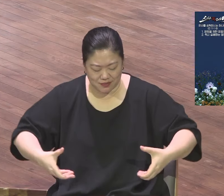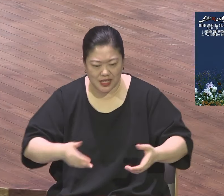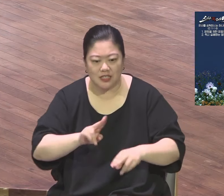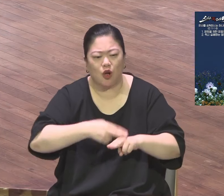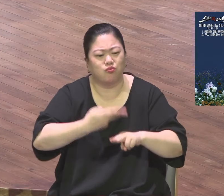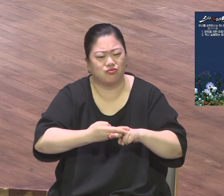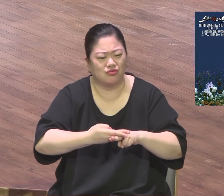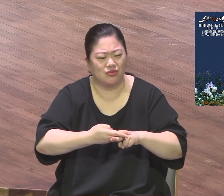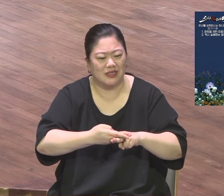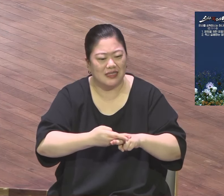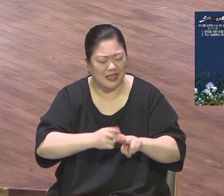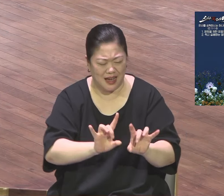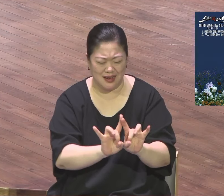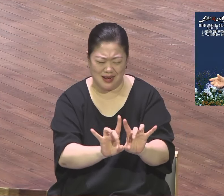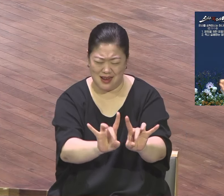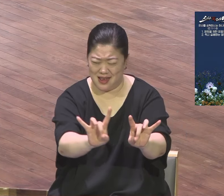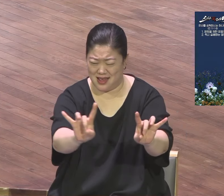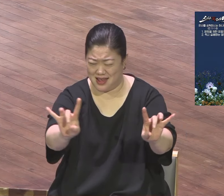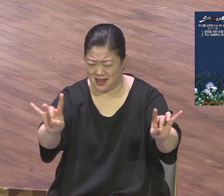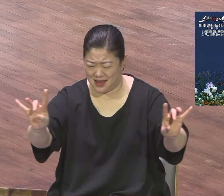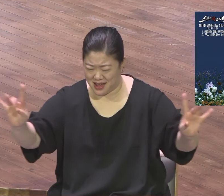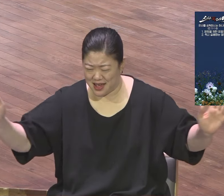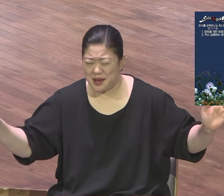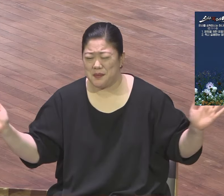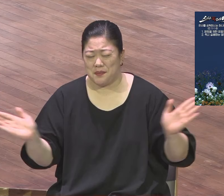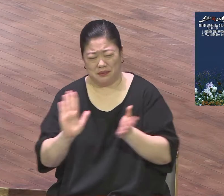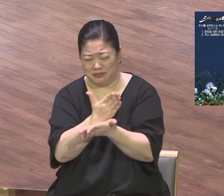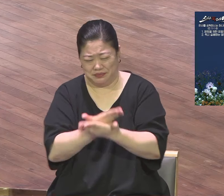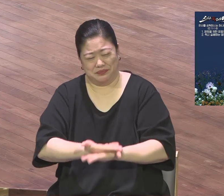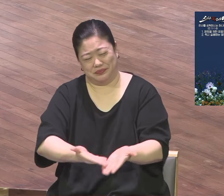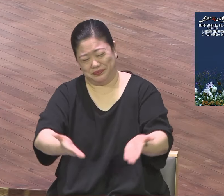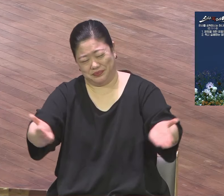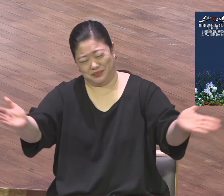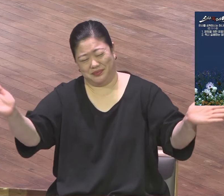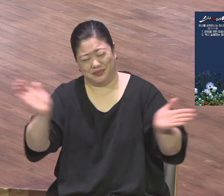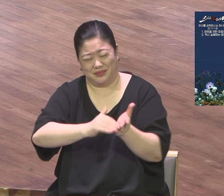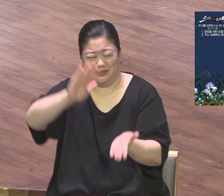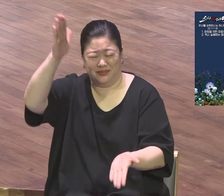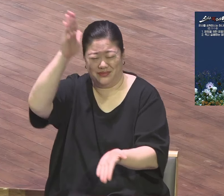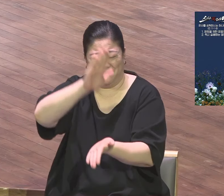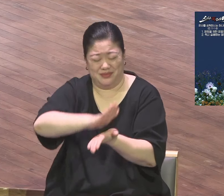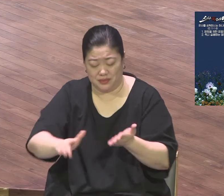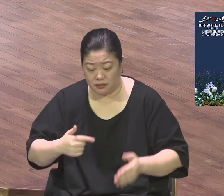비닐 위에 그 좀 사가지고 집에 들어왔어. 늘 명절마다 그랬어.